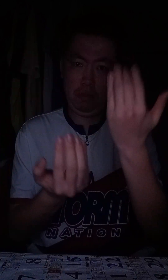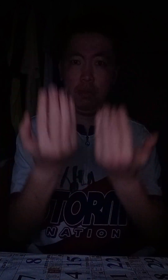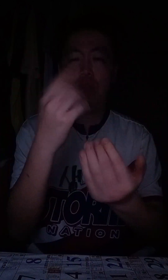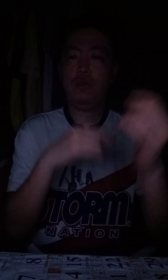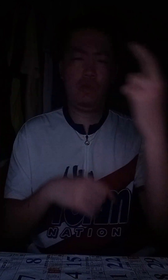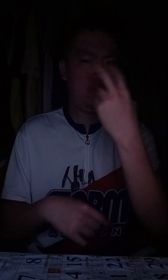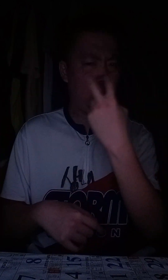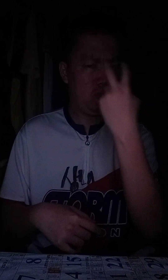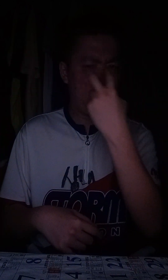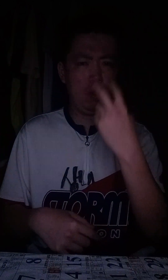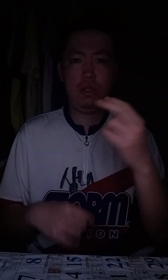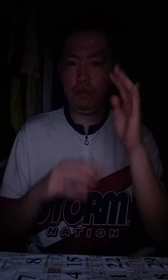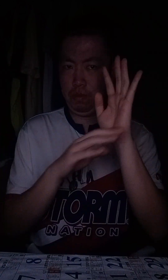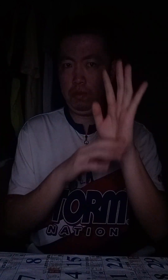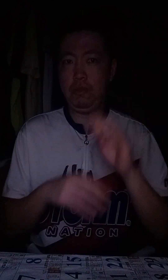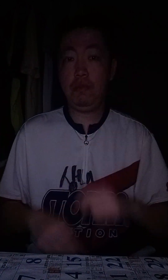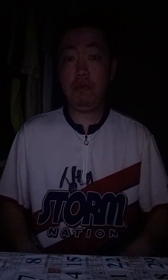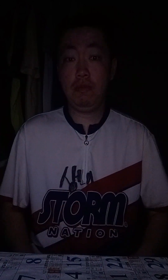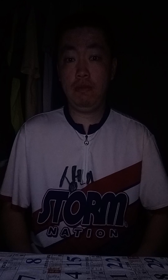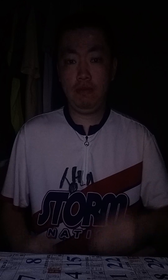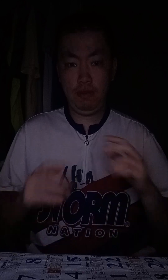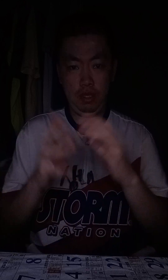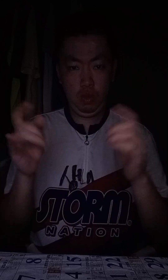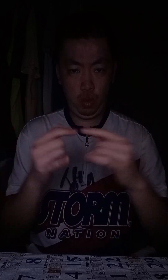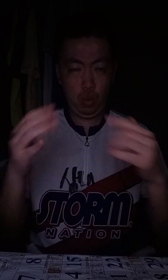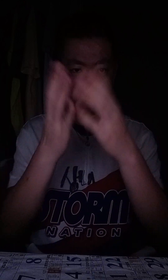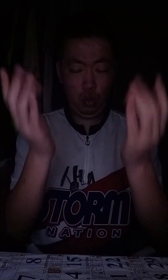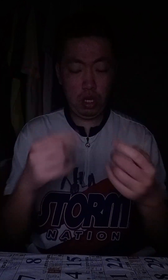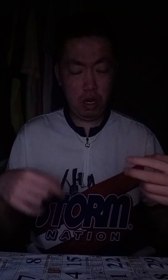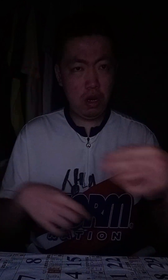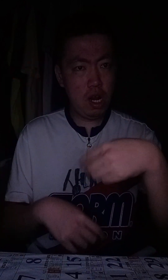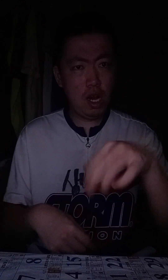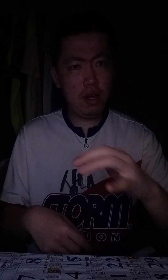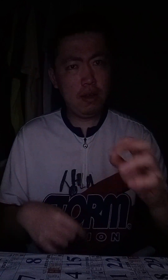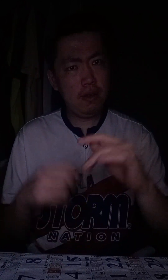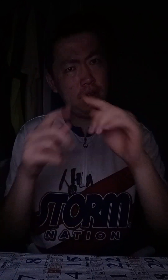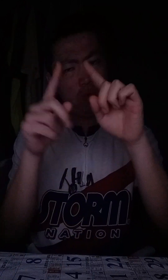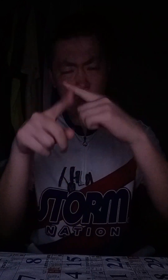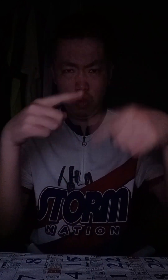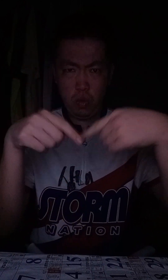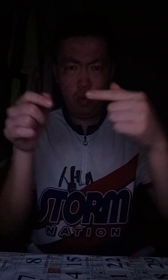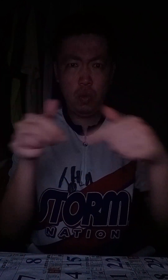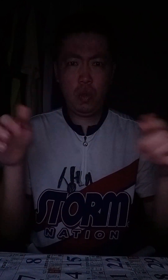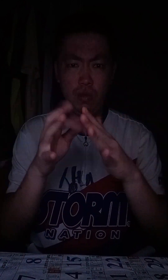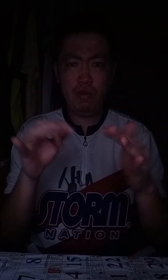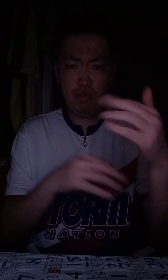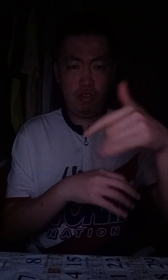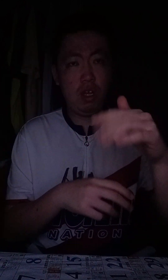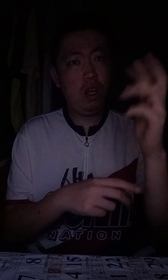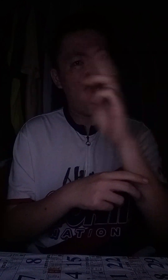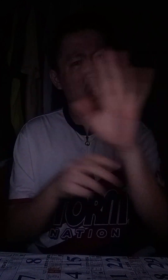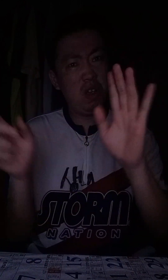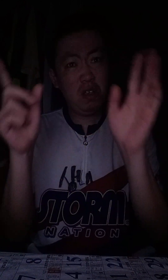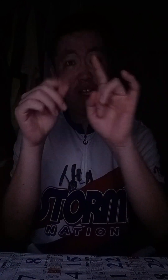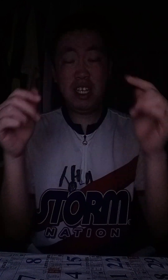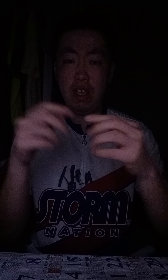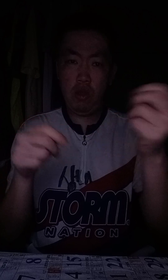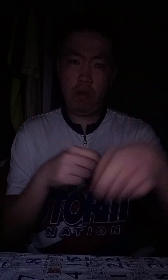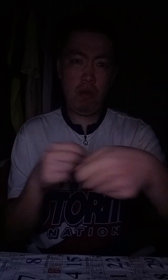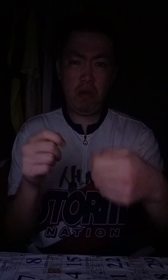조사 중입니다. 한편 제주도의 또 다른 호텔에서는 유리창 교체 작업을 하던 인부가 10여 미터 높이의 작업차에서